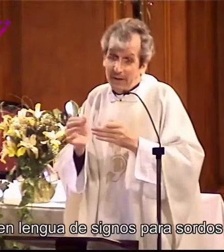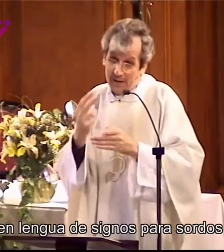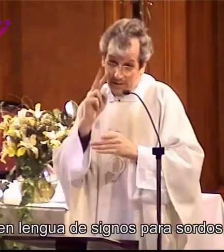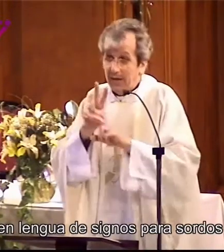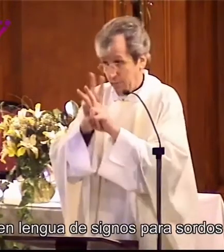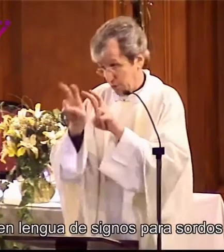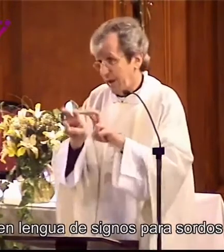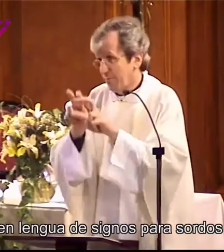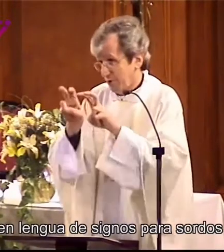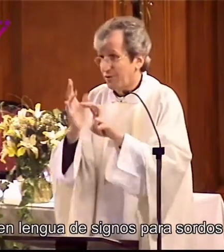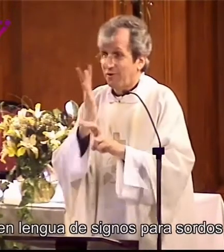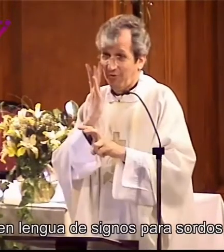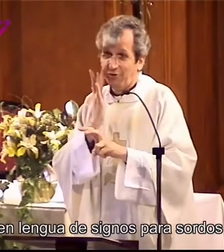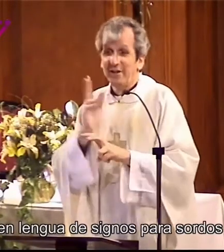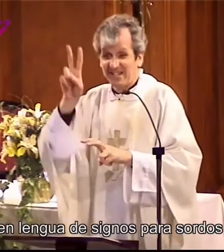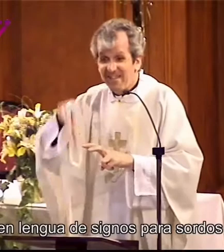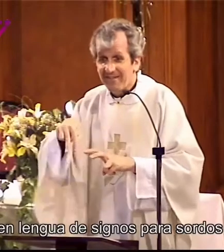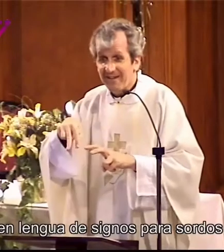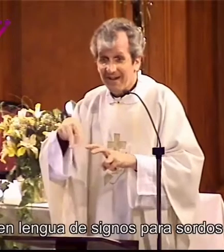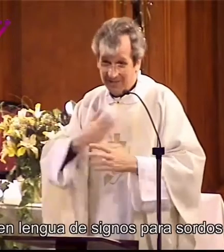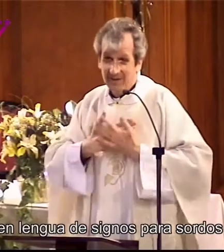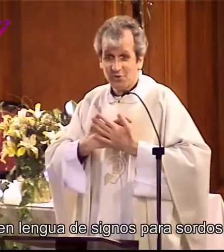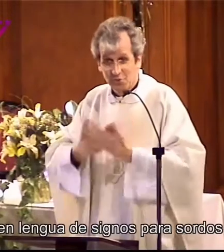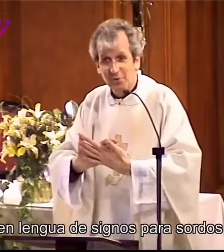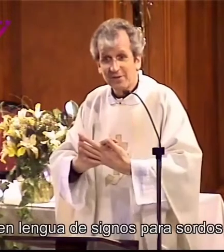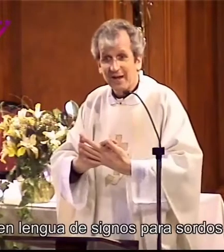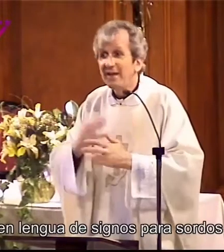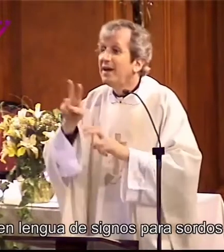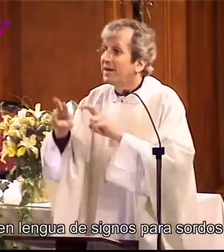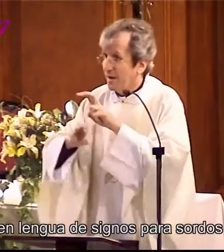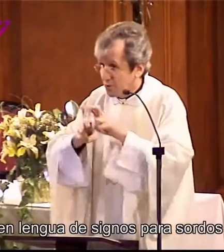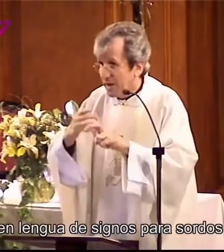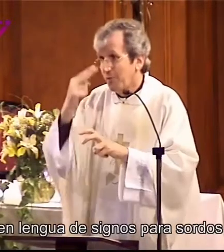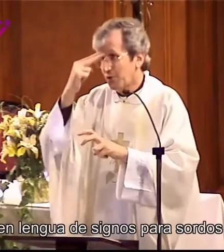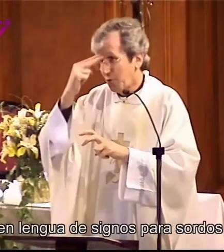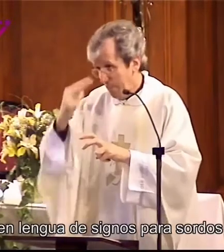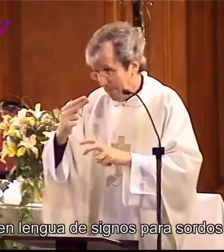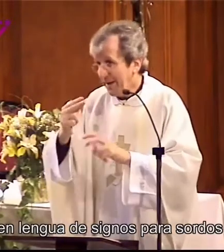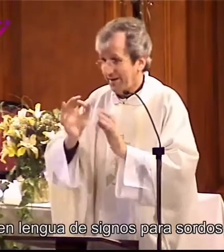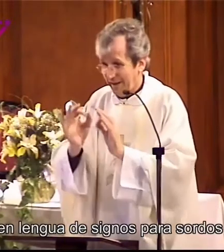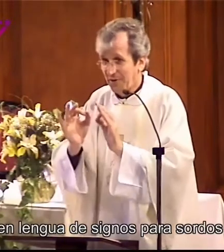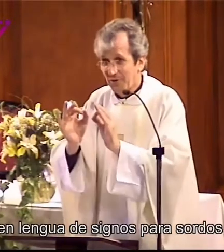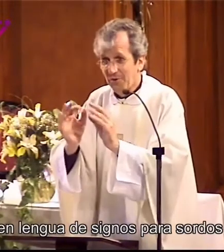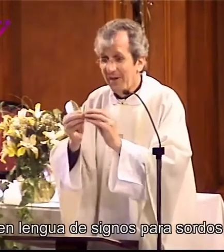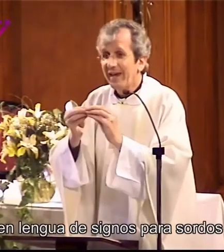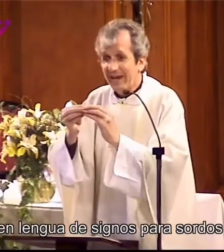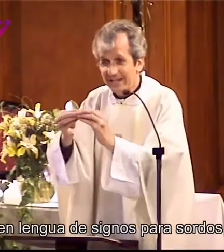que busquemos con sinceridad su voluntad que busquemos cumplir en todo ese